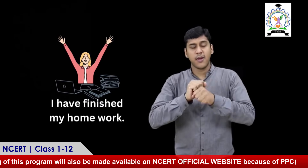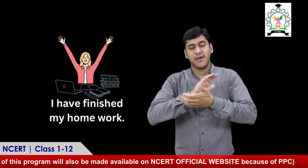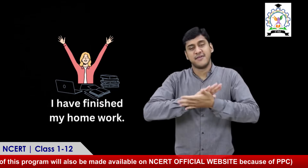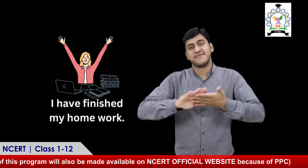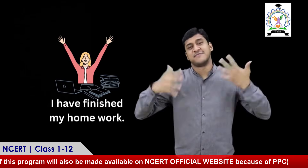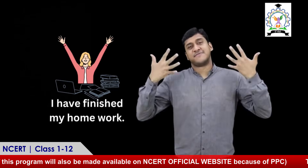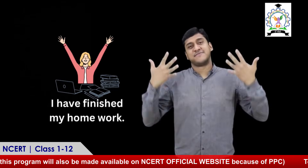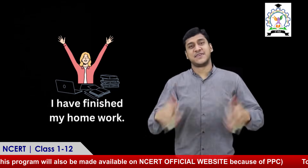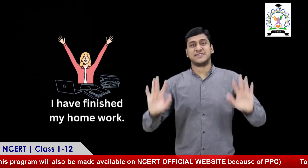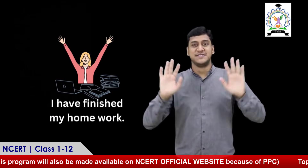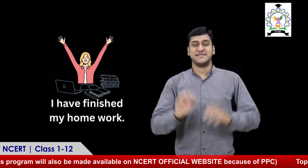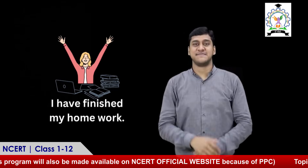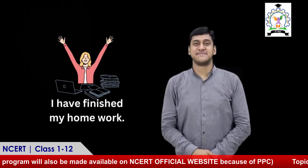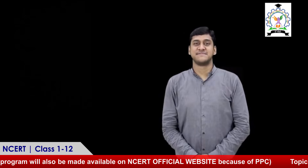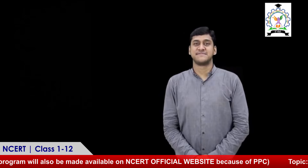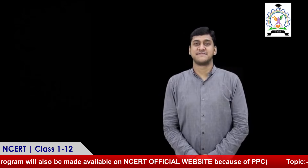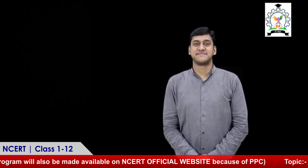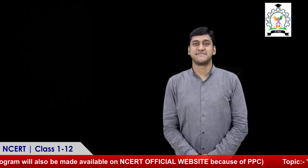मैंने अपना गृह कार्य पूरा कर लिया है।